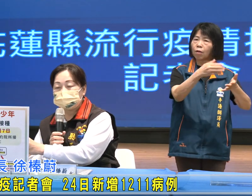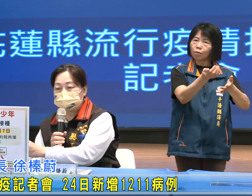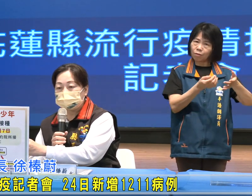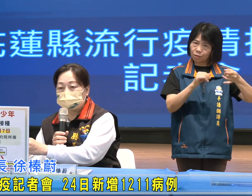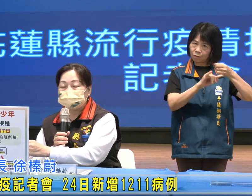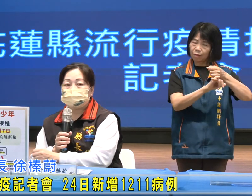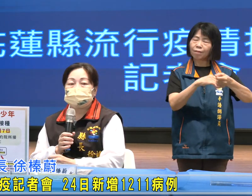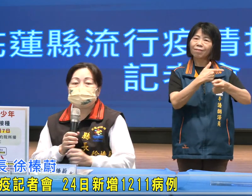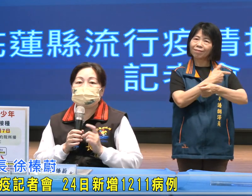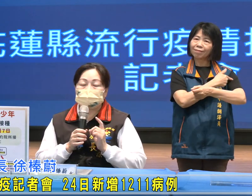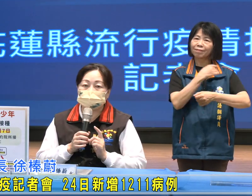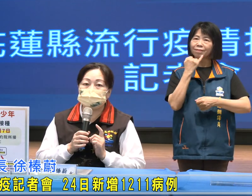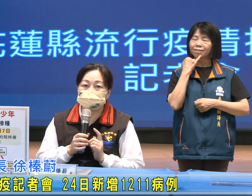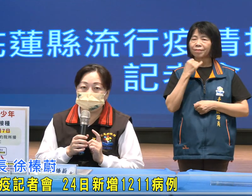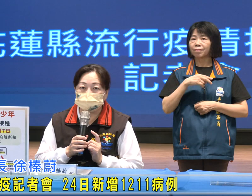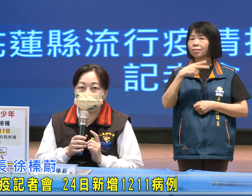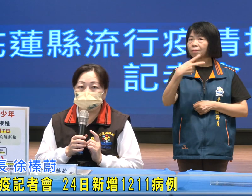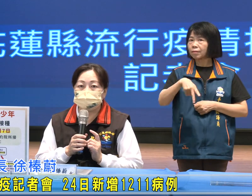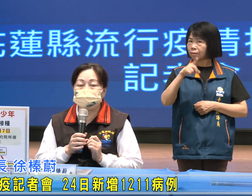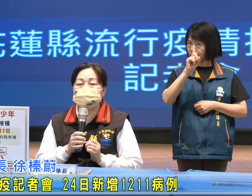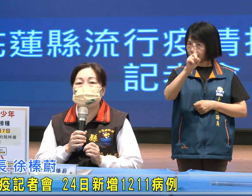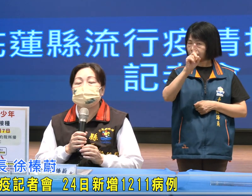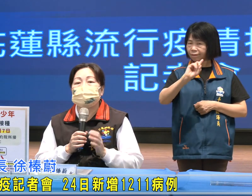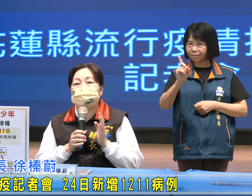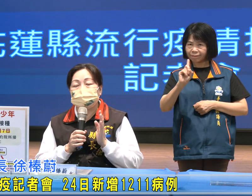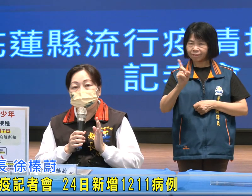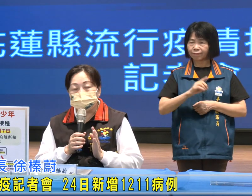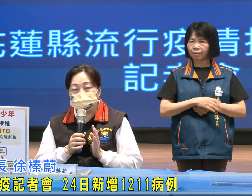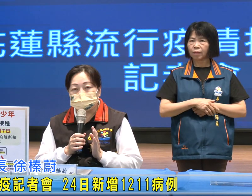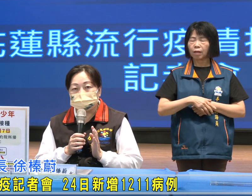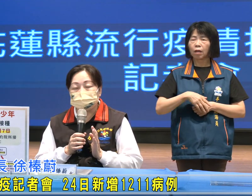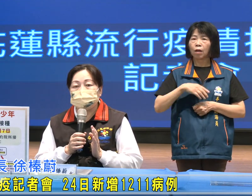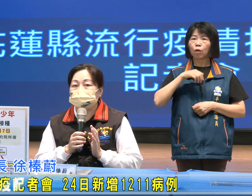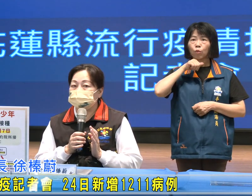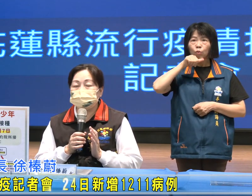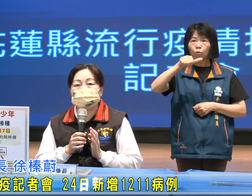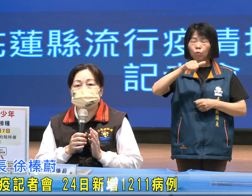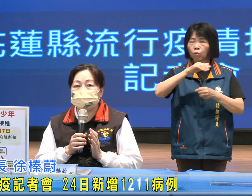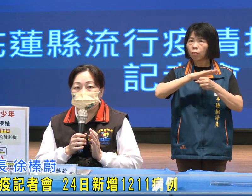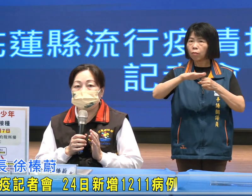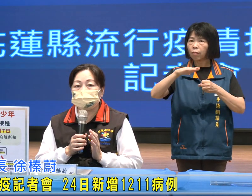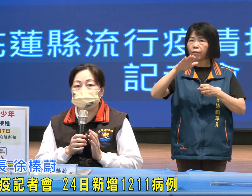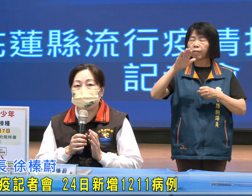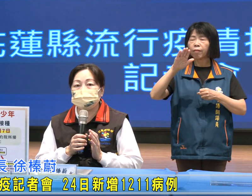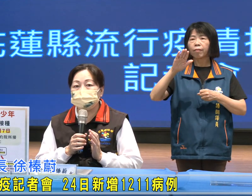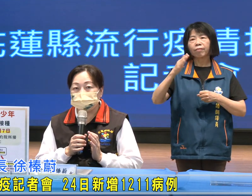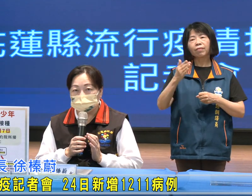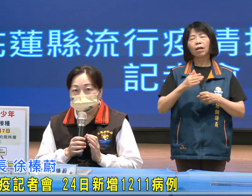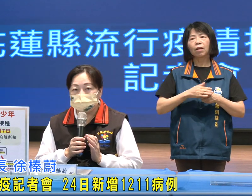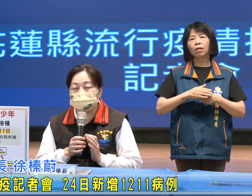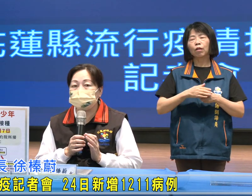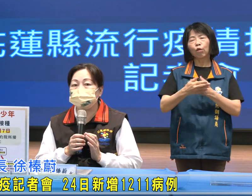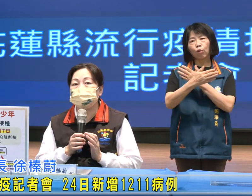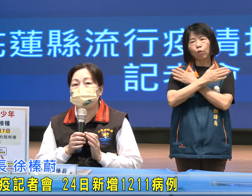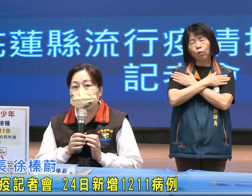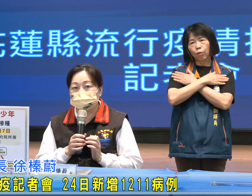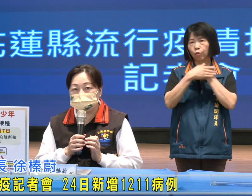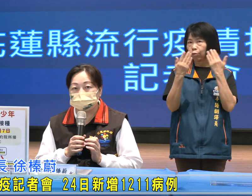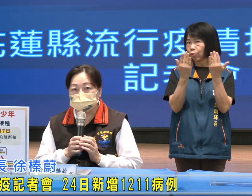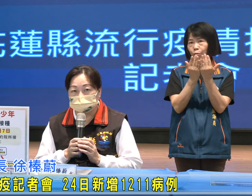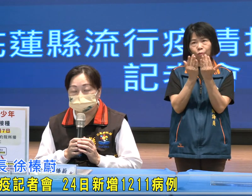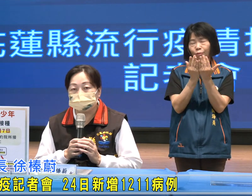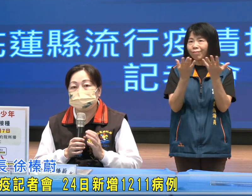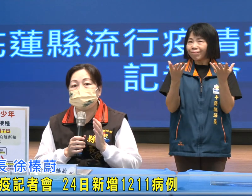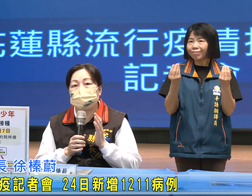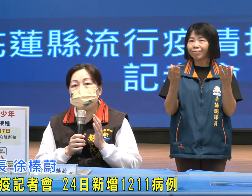预约施打。那还有一种就是满五岁可是他没有入园，没有去幼